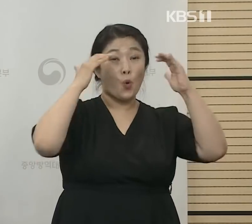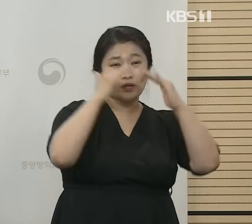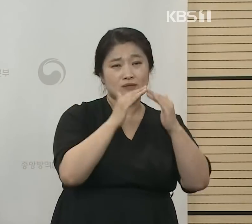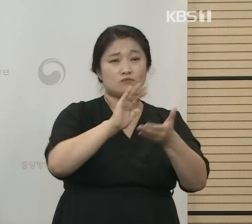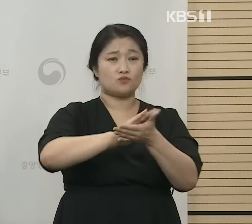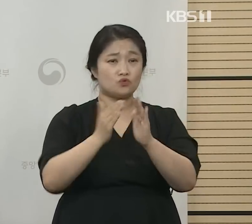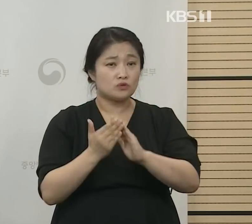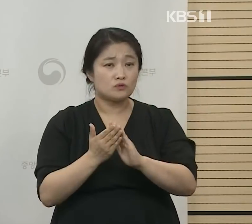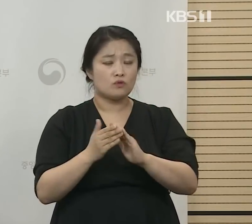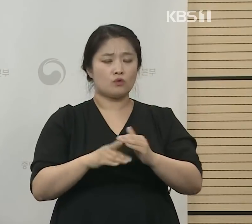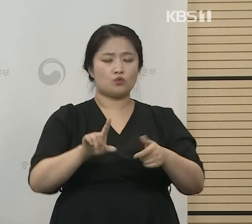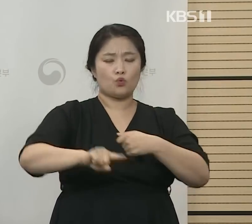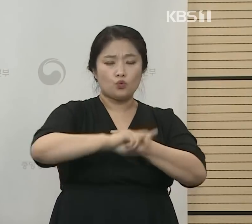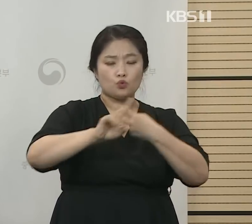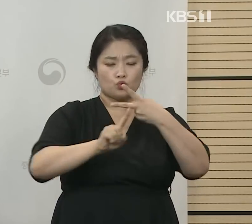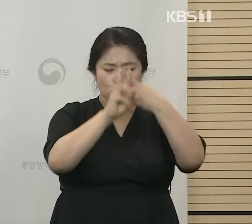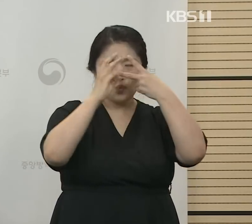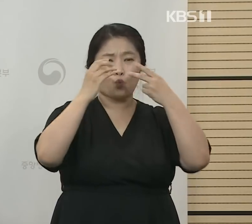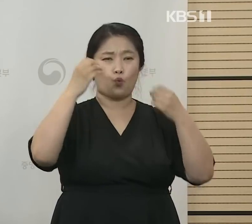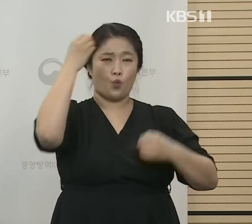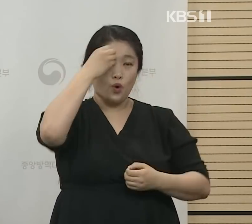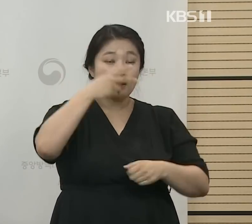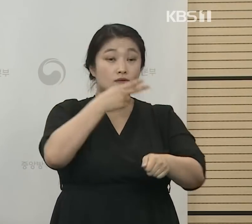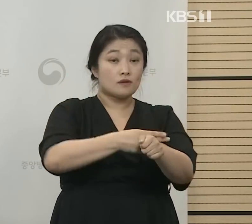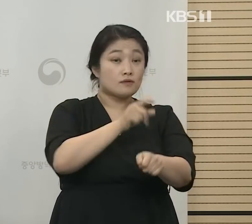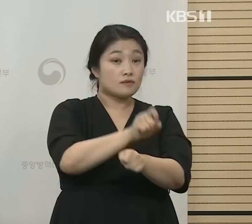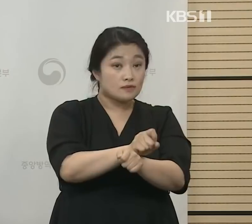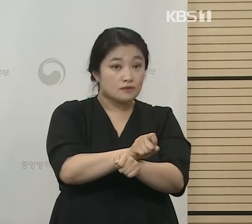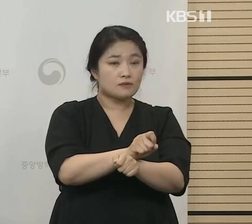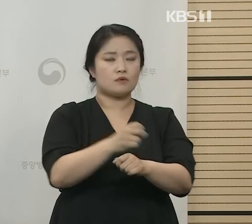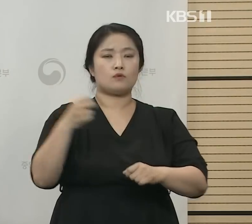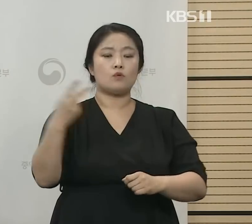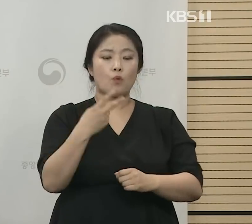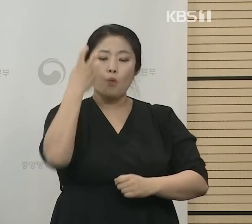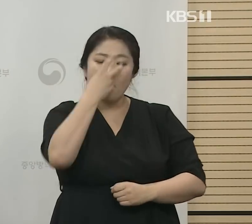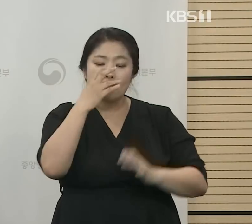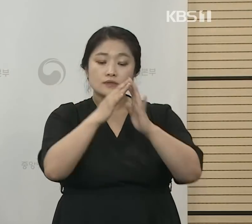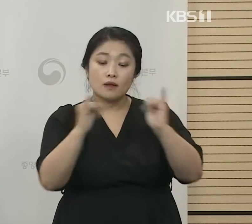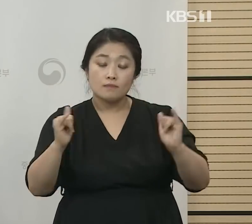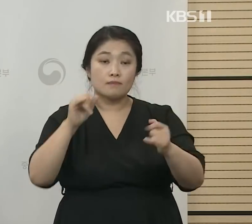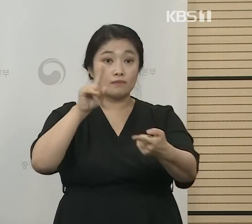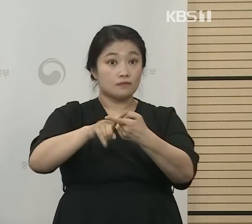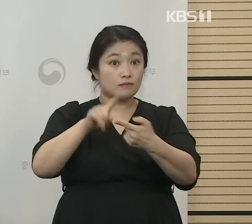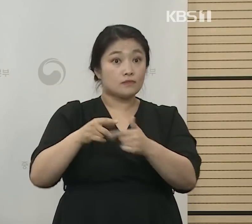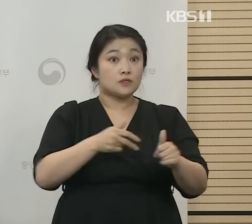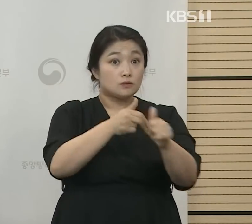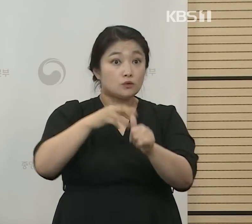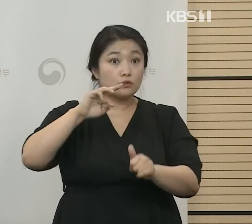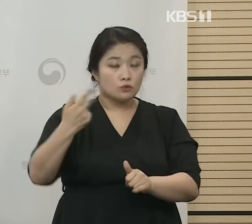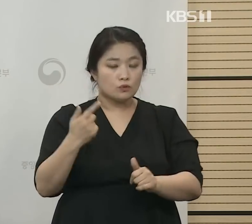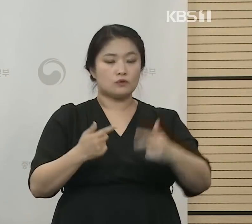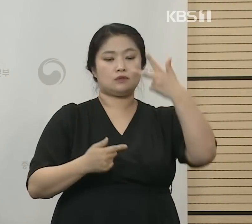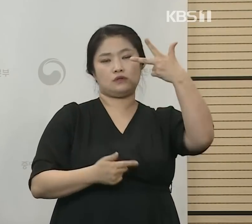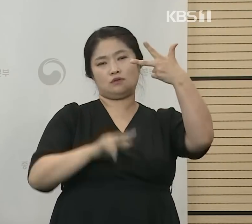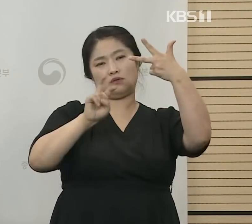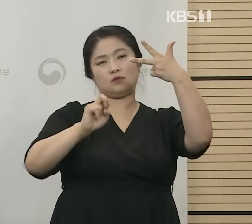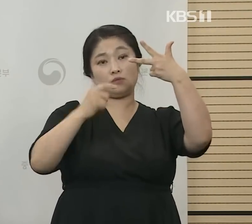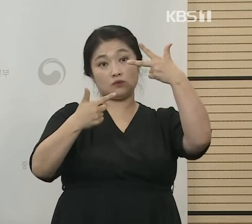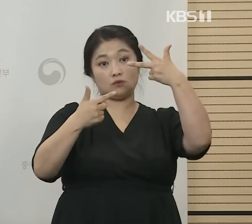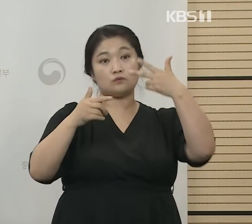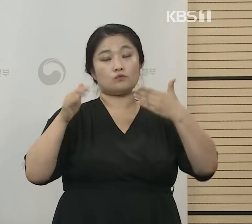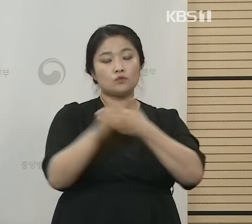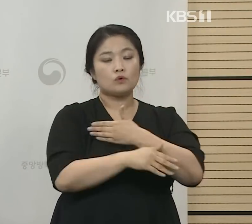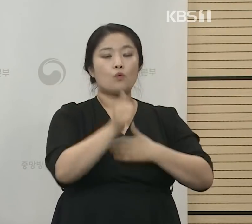어린이집, 유치원, 초등학교, 중고등학교 교직원 및 돌봄 인력에 대한 접종도 7월 26일